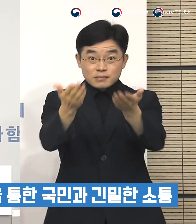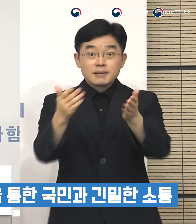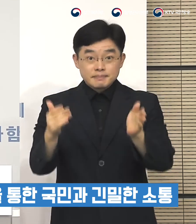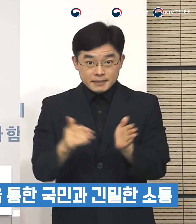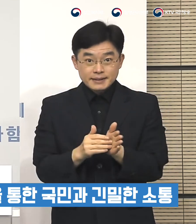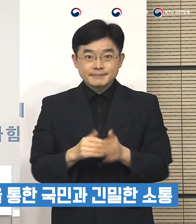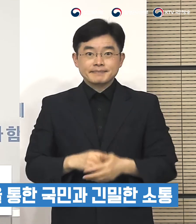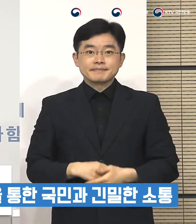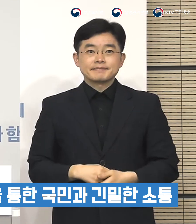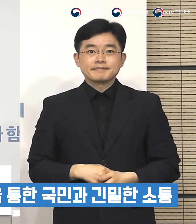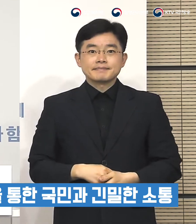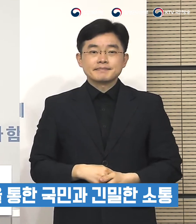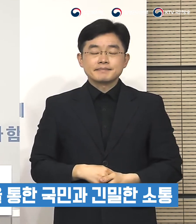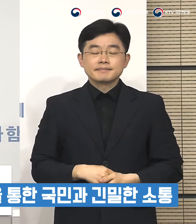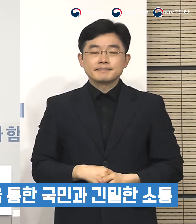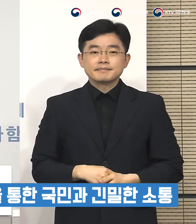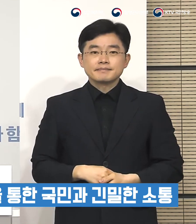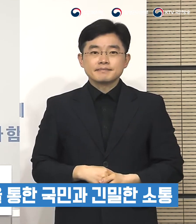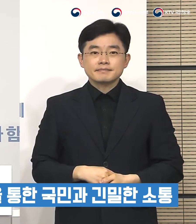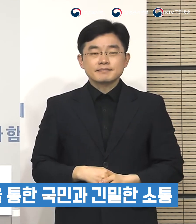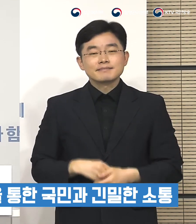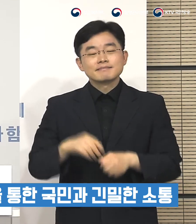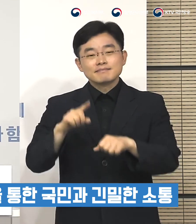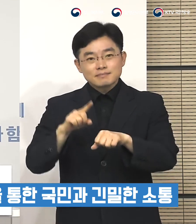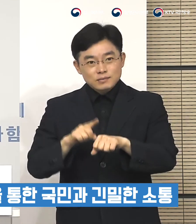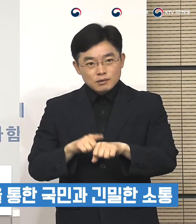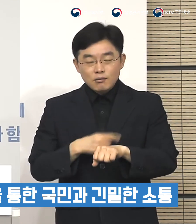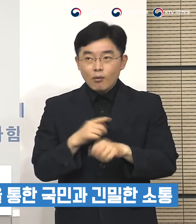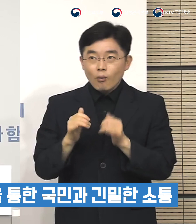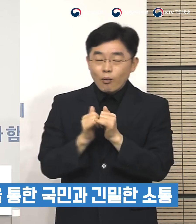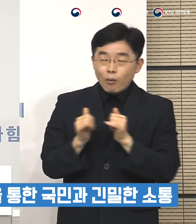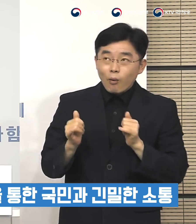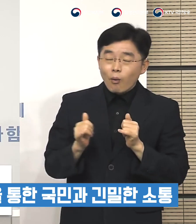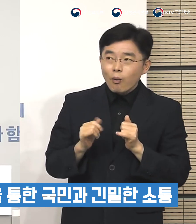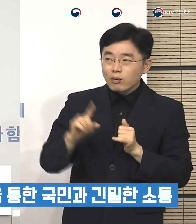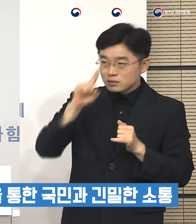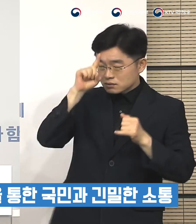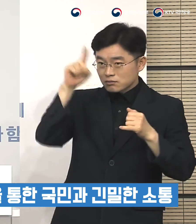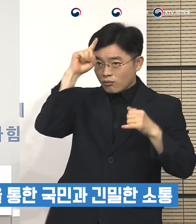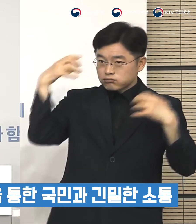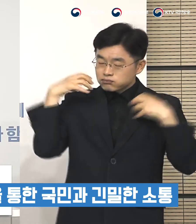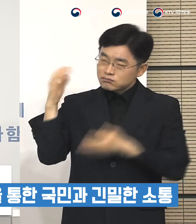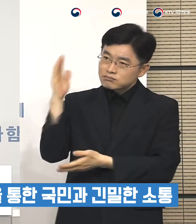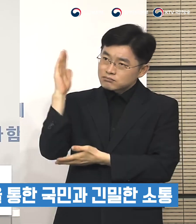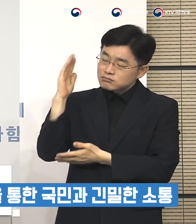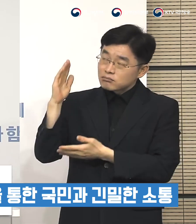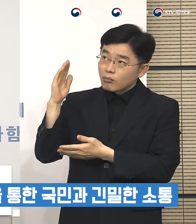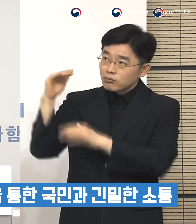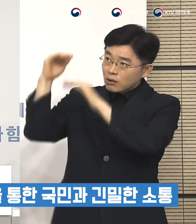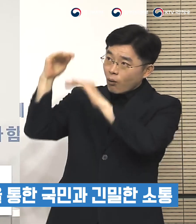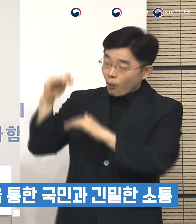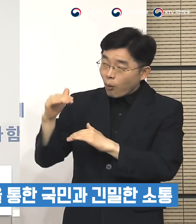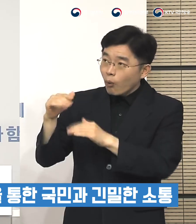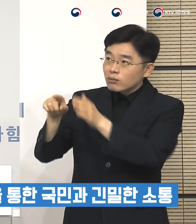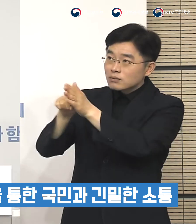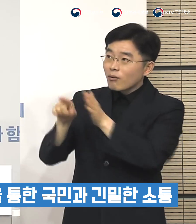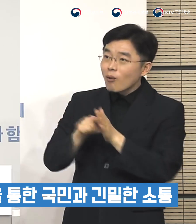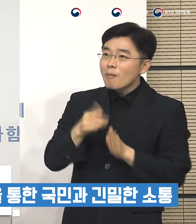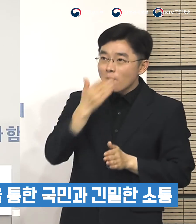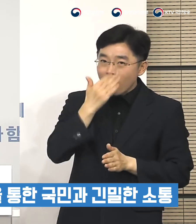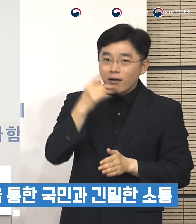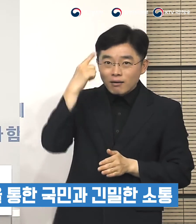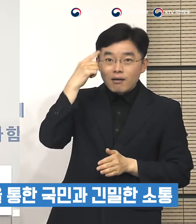신속하고 광범위하게 공유를 했습니다. 이를 통해서 적어도 정부가 한치 숨김없이